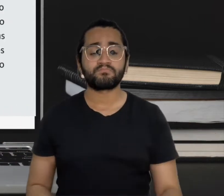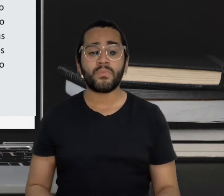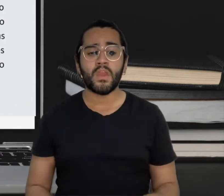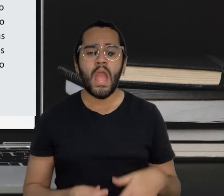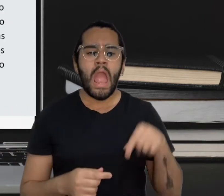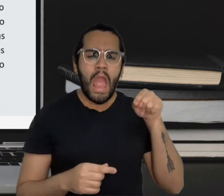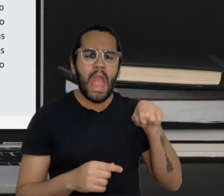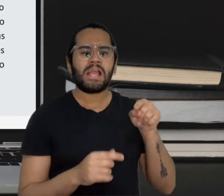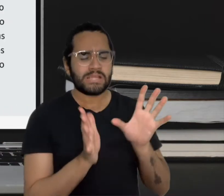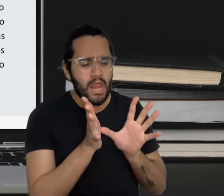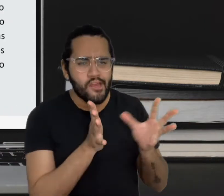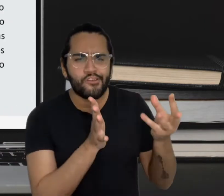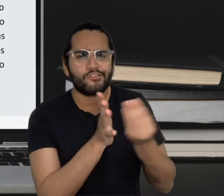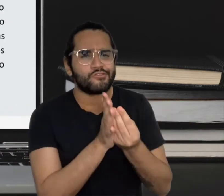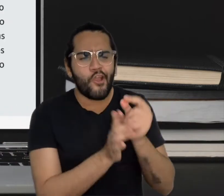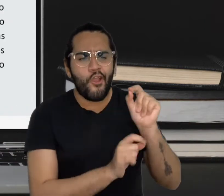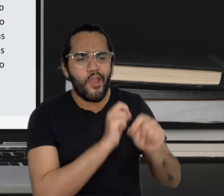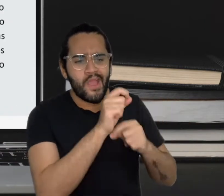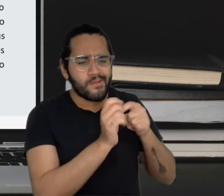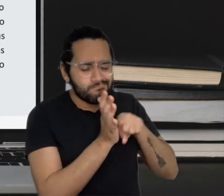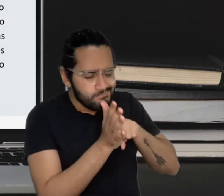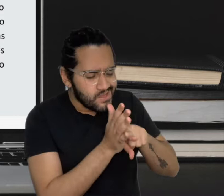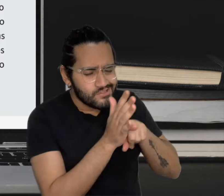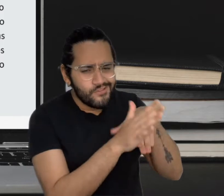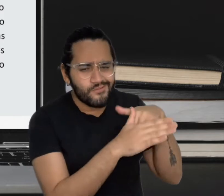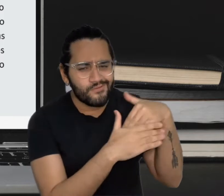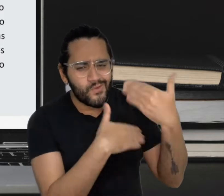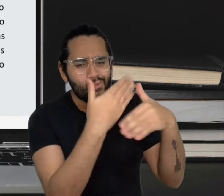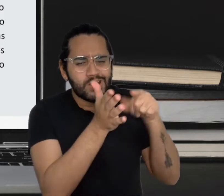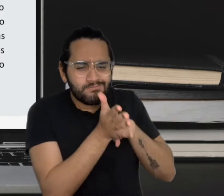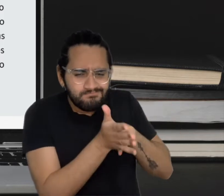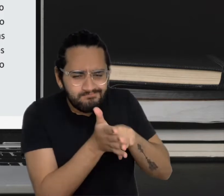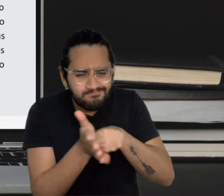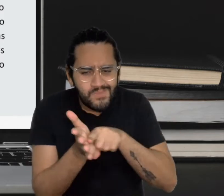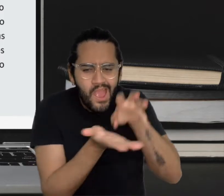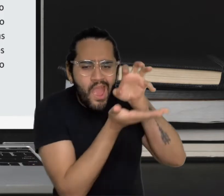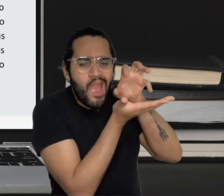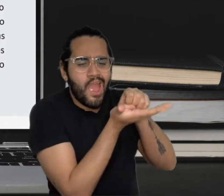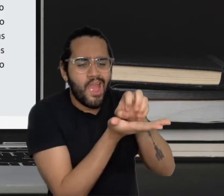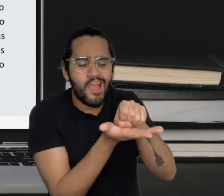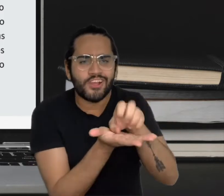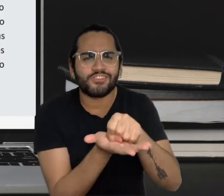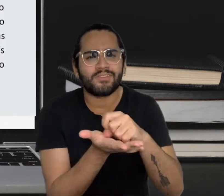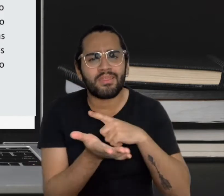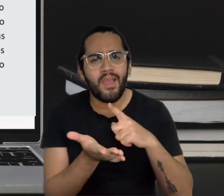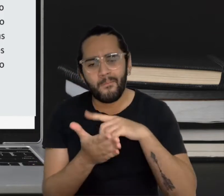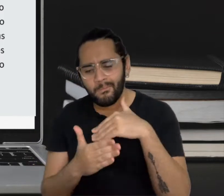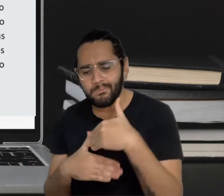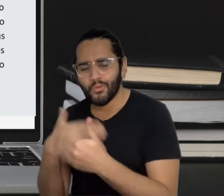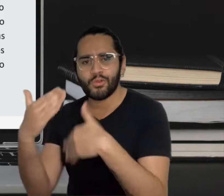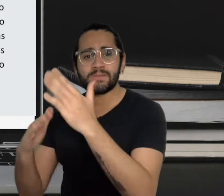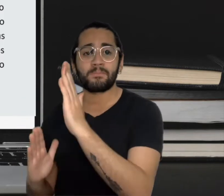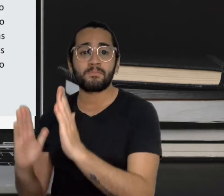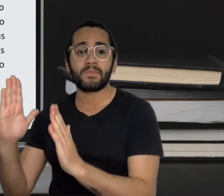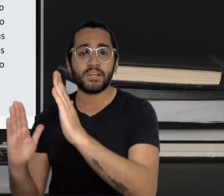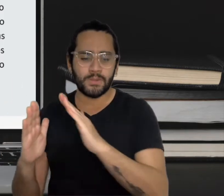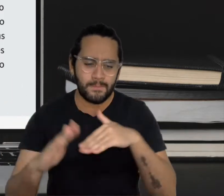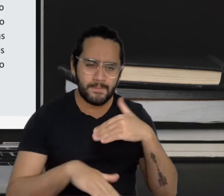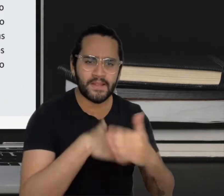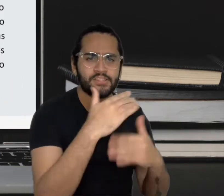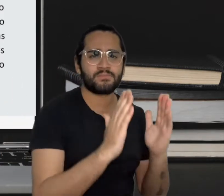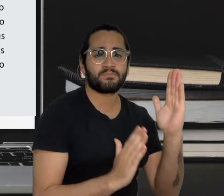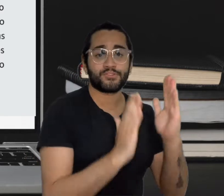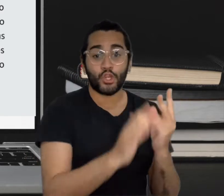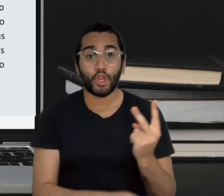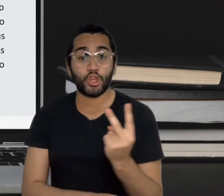marinha. A partir de uma abordagem qualitativa, foi feito o desenvolvimento desta pesquisa aplicada, sendo então